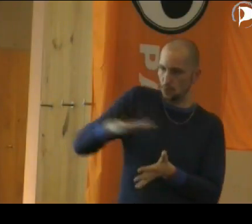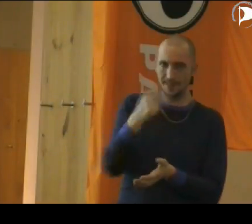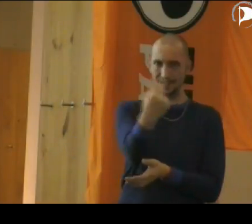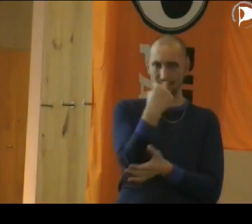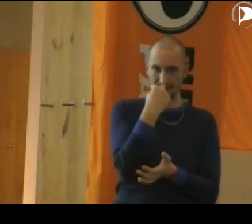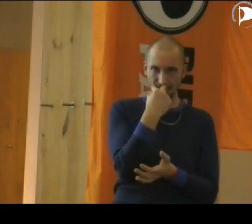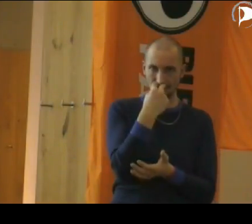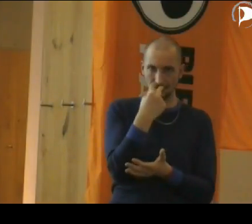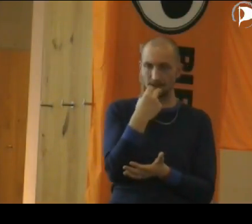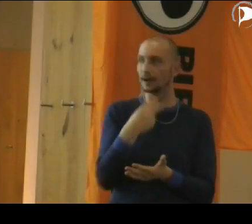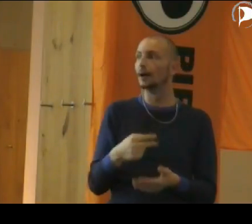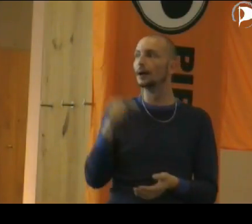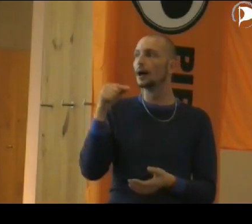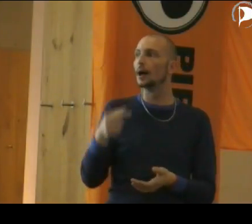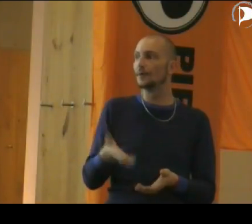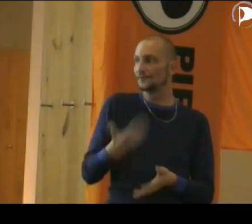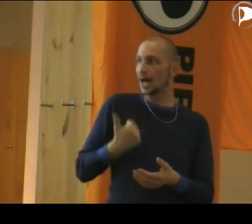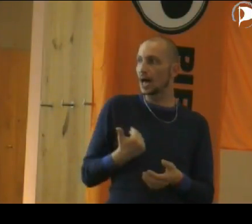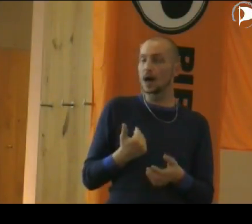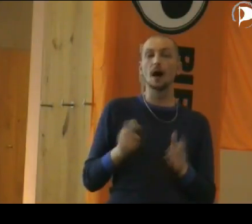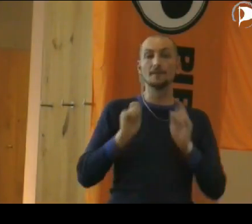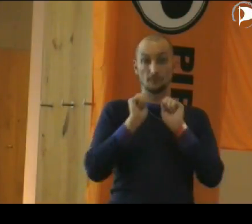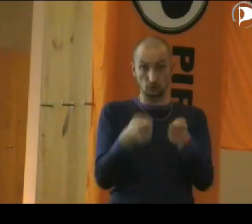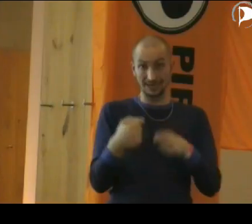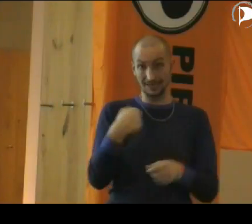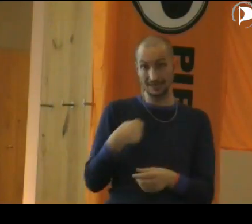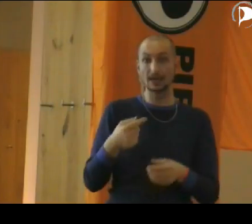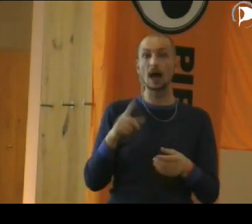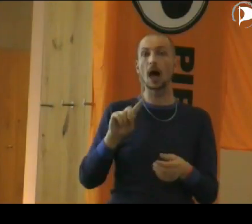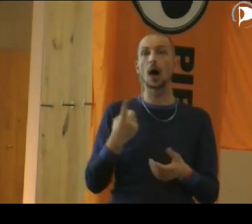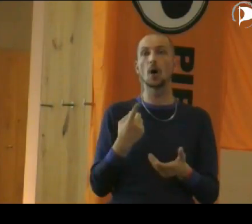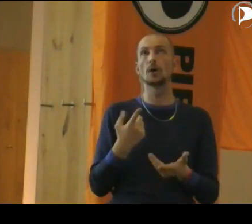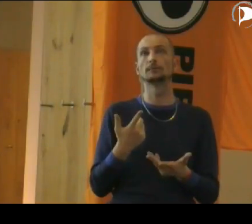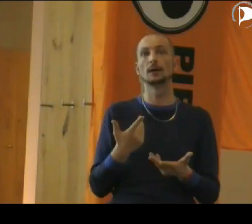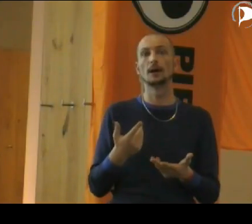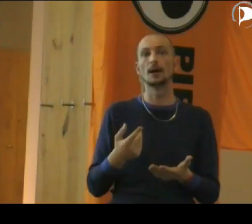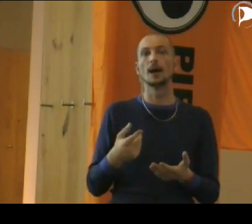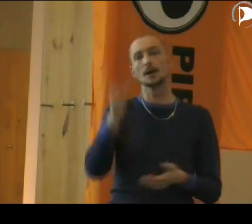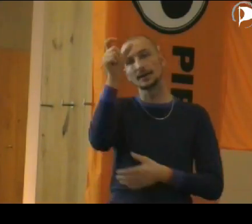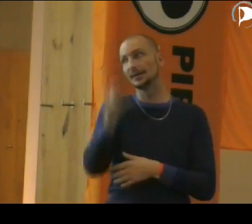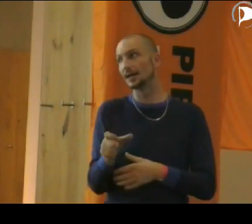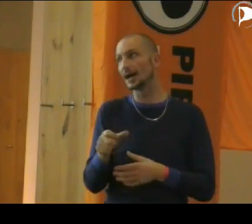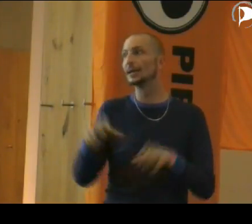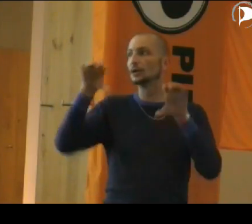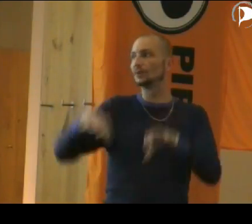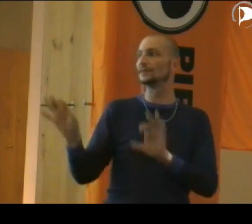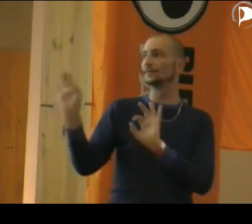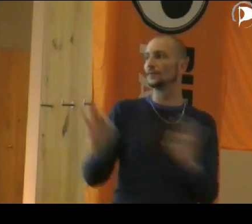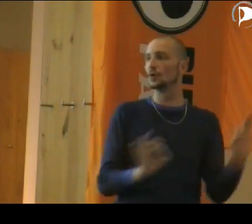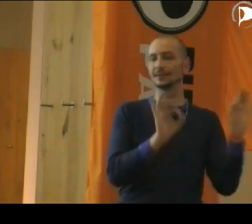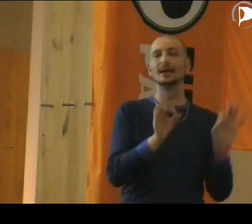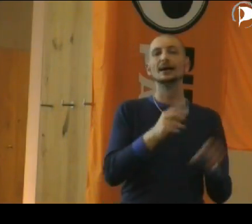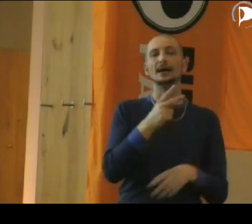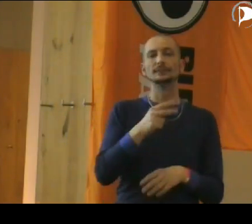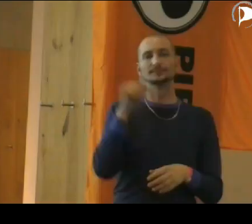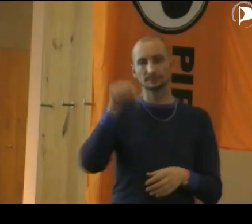jetzt wird man hier auch zu kandidieren als politische geschäftsführer diese jede gewölbe reichen das sehen auch